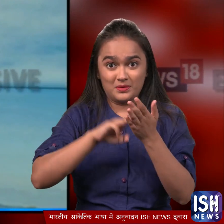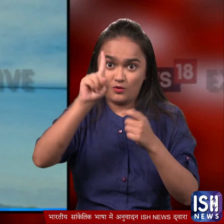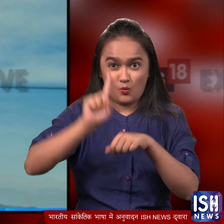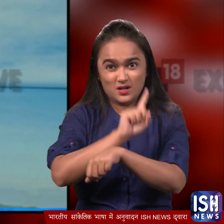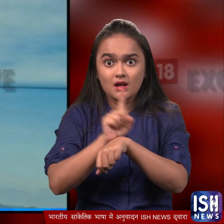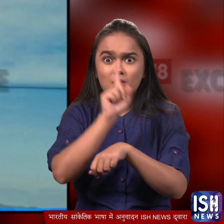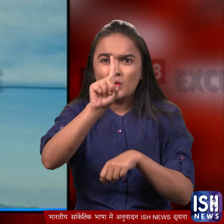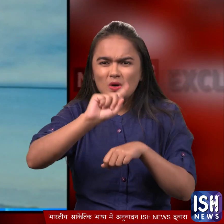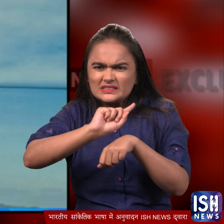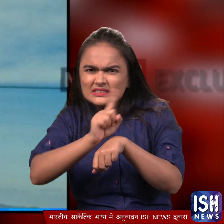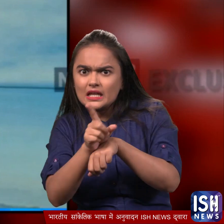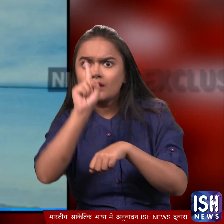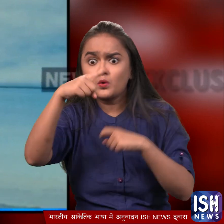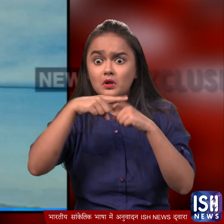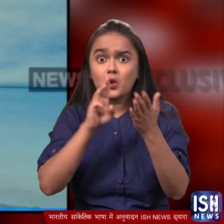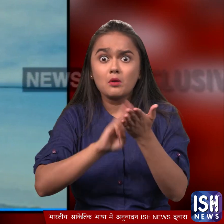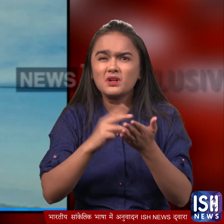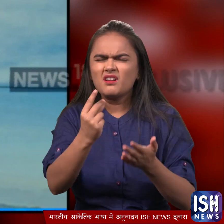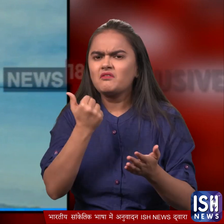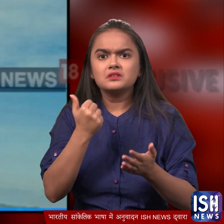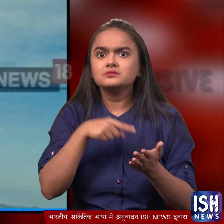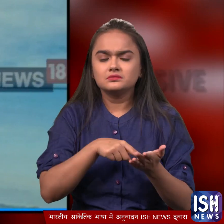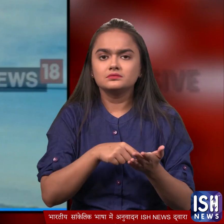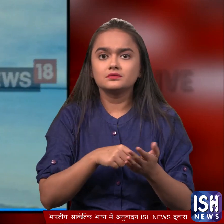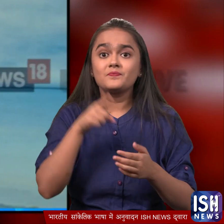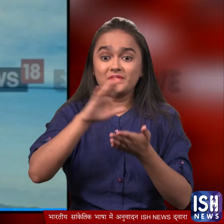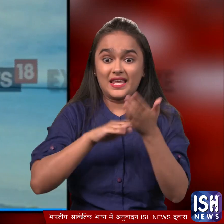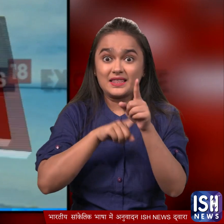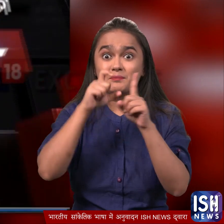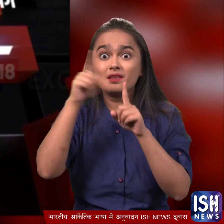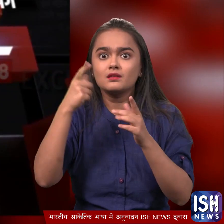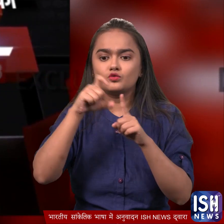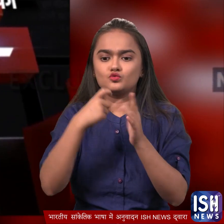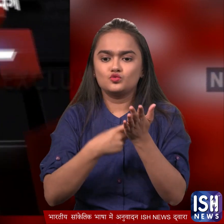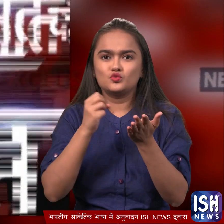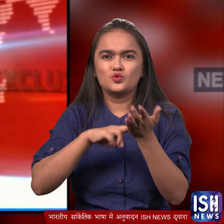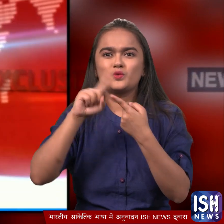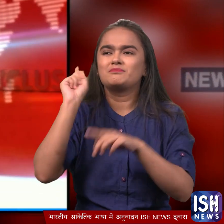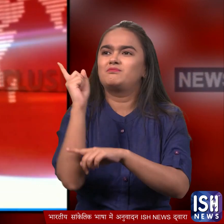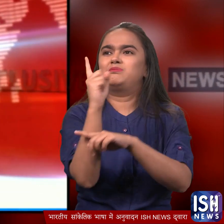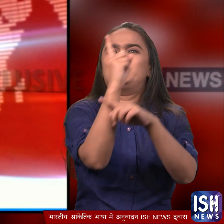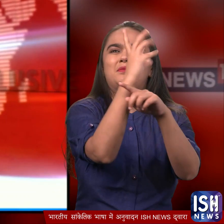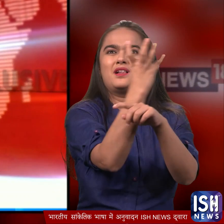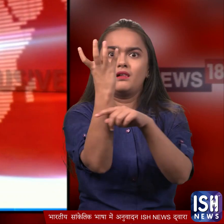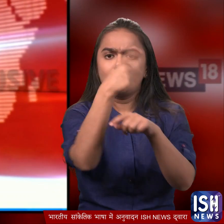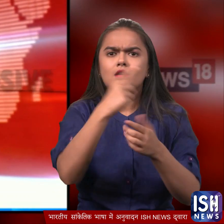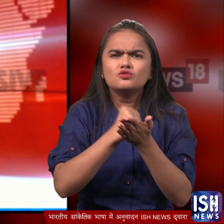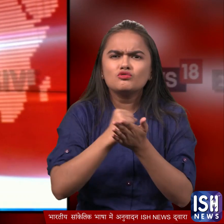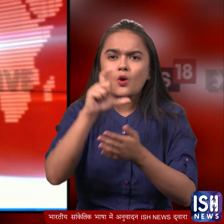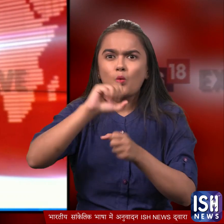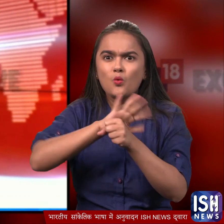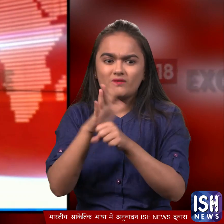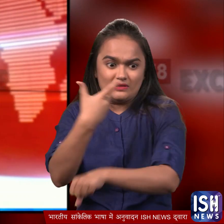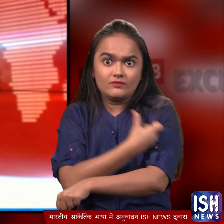रफ्तार 3600 किलोमीटर प्रति घंटा, यानी 1 सेकंड में 1 किलोमीटर से भी ज्यादा है। हैदराबाद में ड्रोन के जरिए